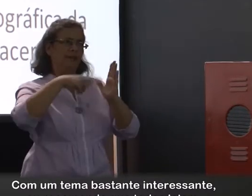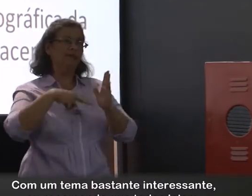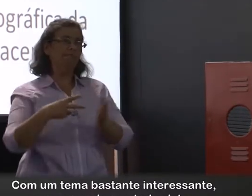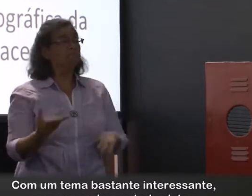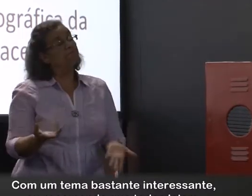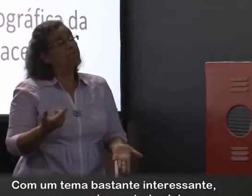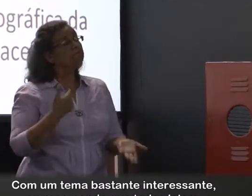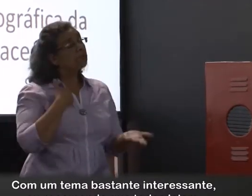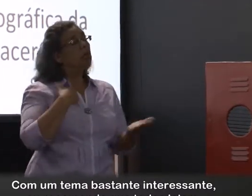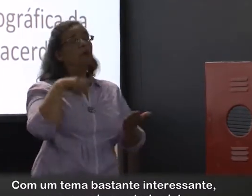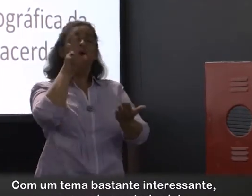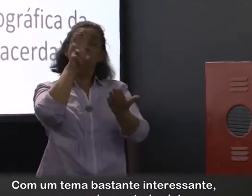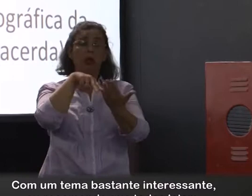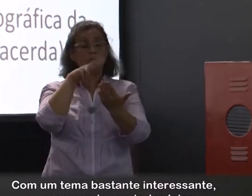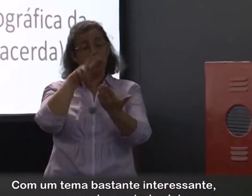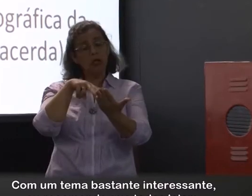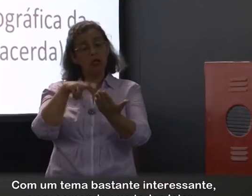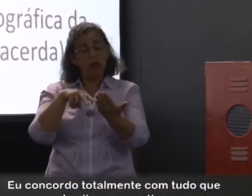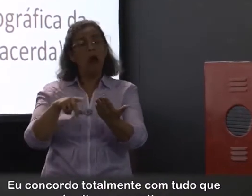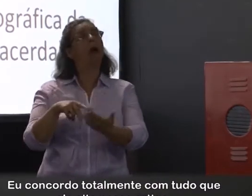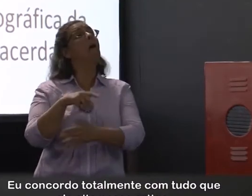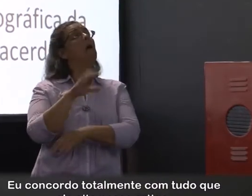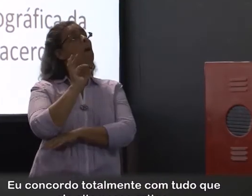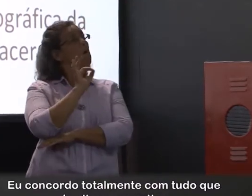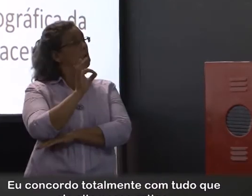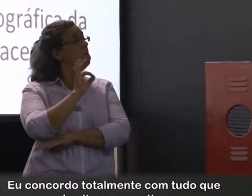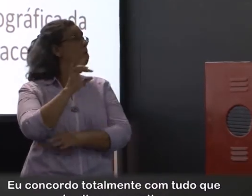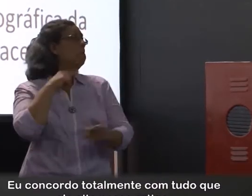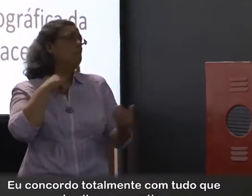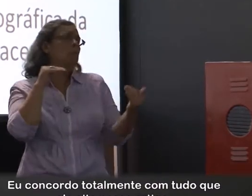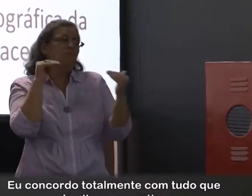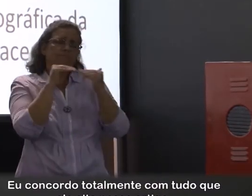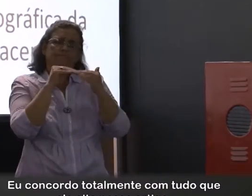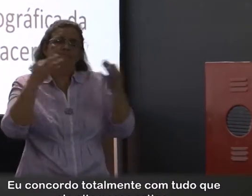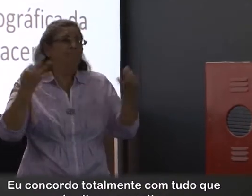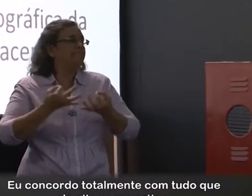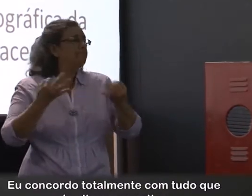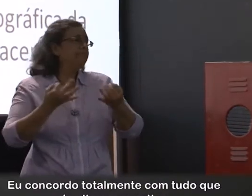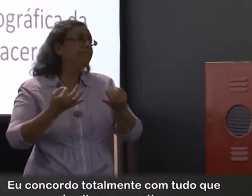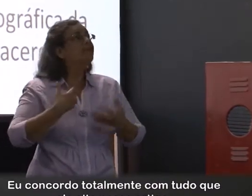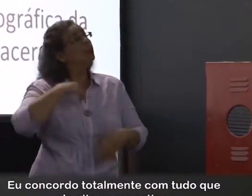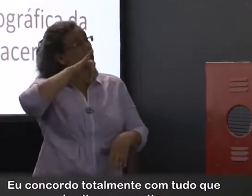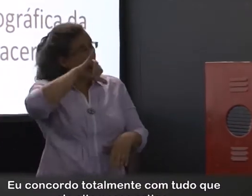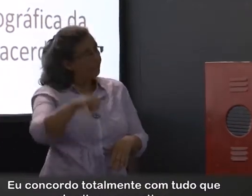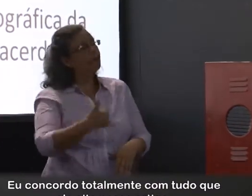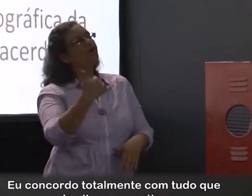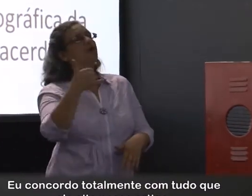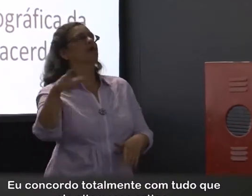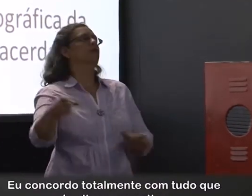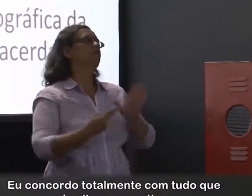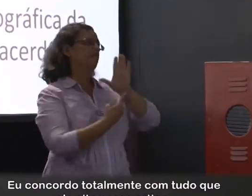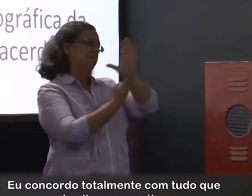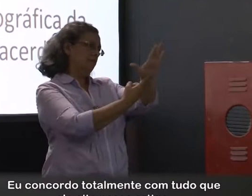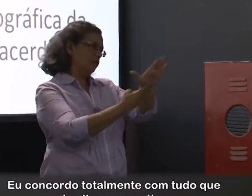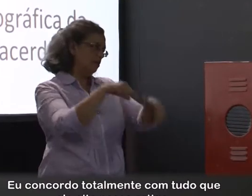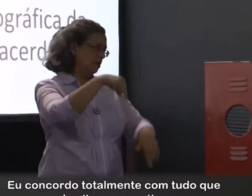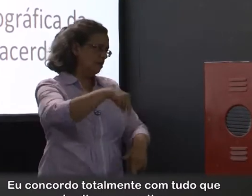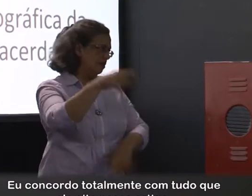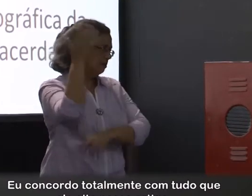podemos ler, eu recomendo que todos leiam esse assunto. Esse assunto realmente, assim, eu concordo totalmente em tudo que